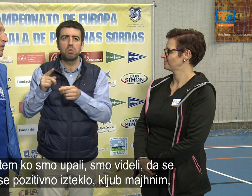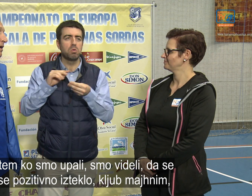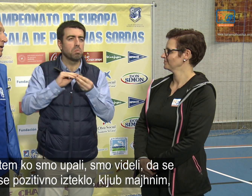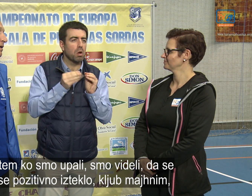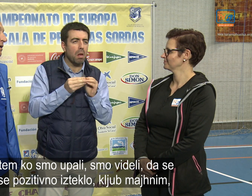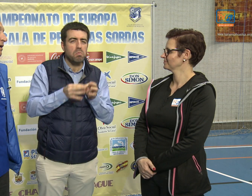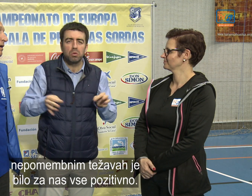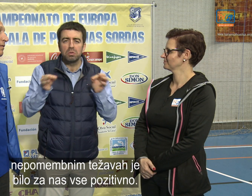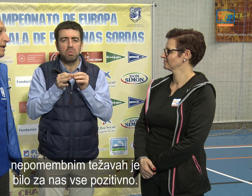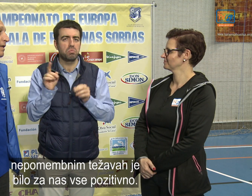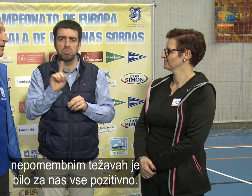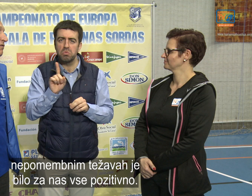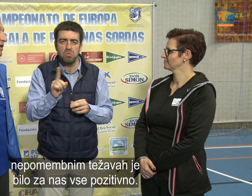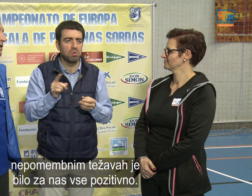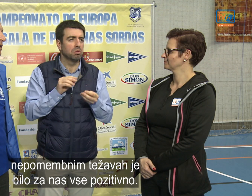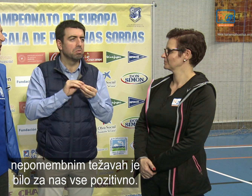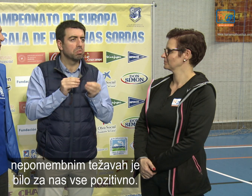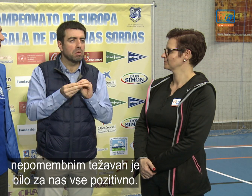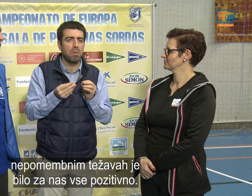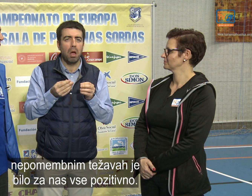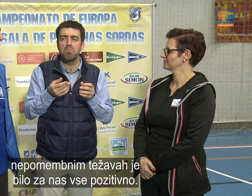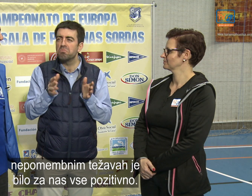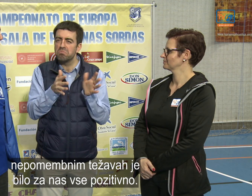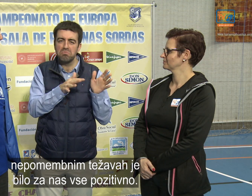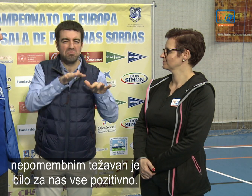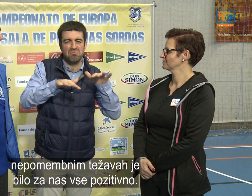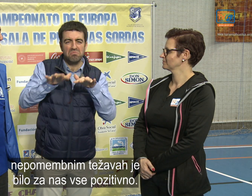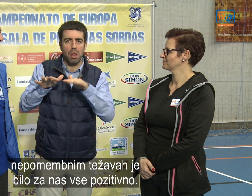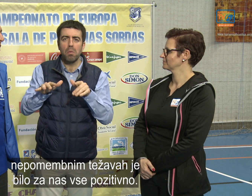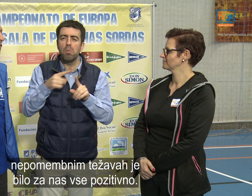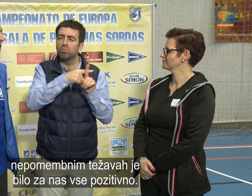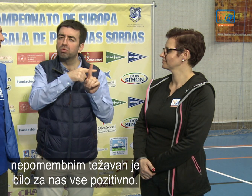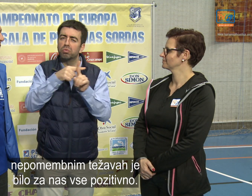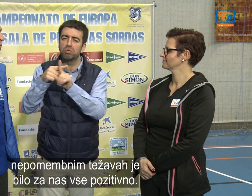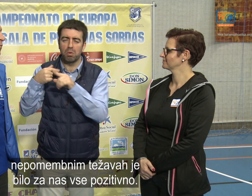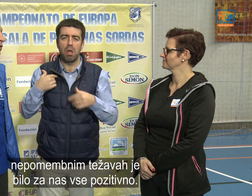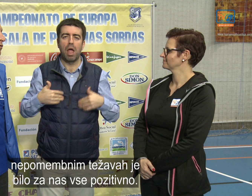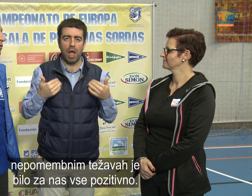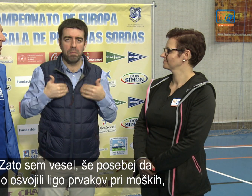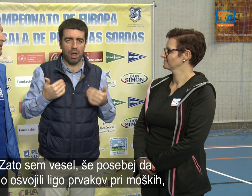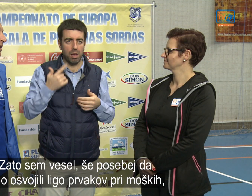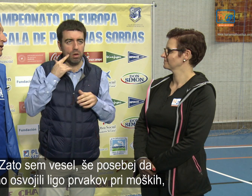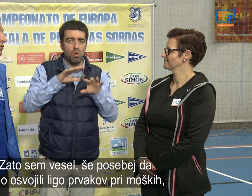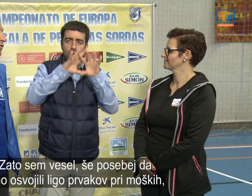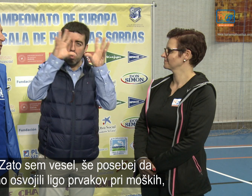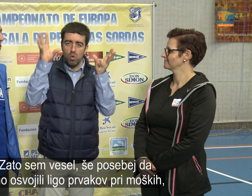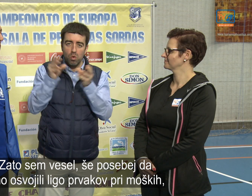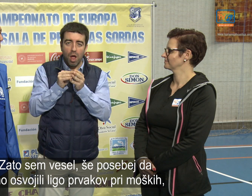incidencias dignas de reseñar y al final hemos podido levantar el trofeo. Por